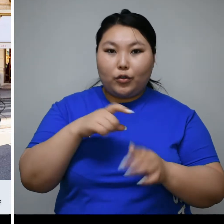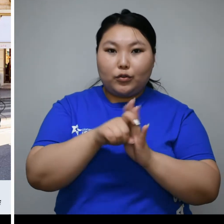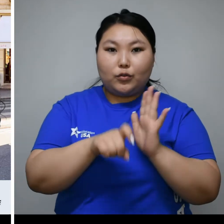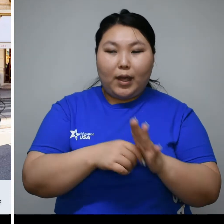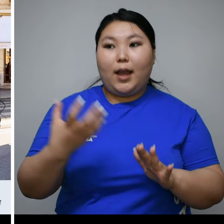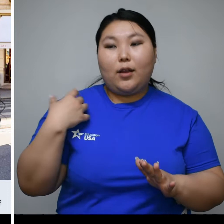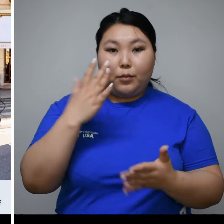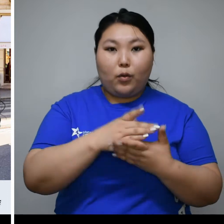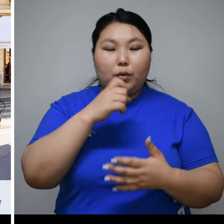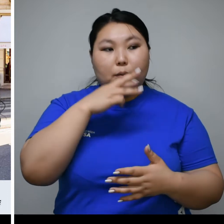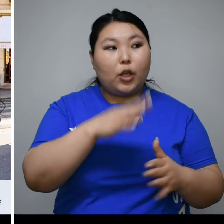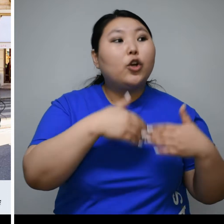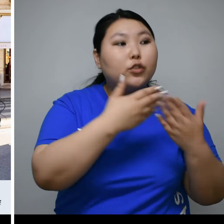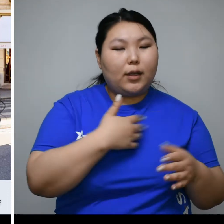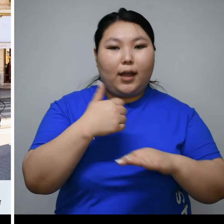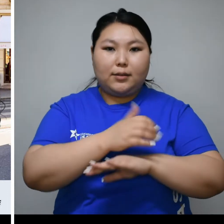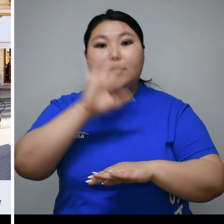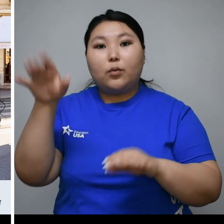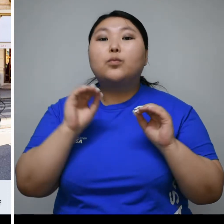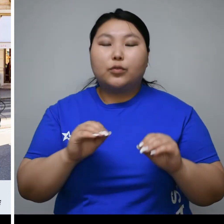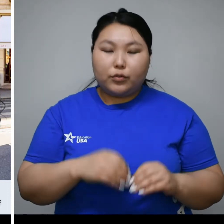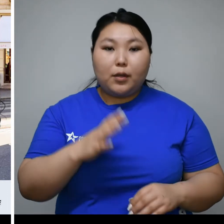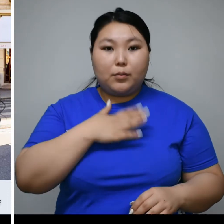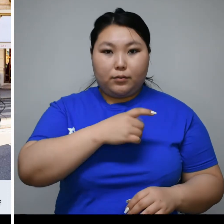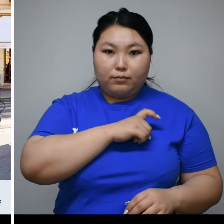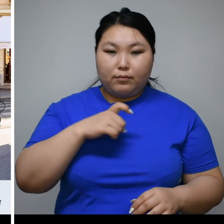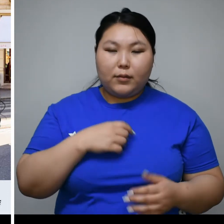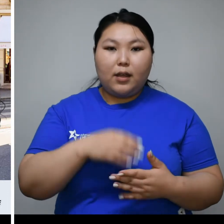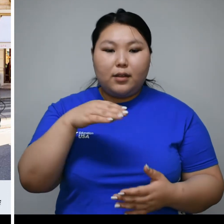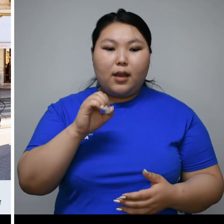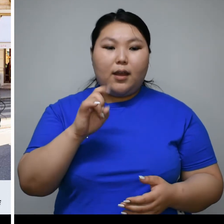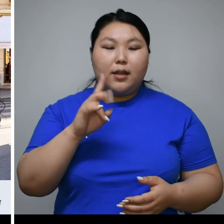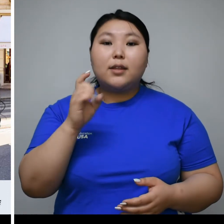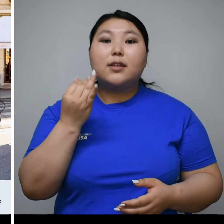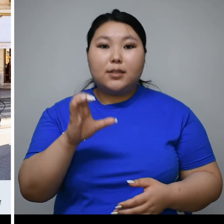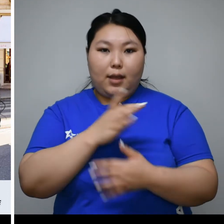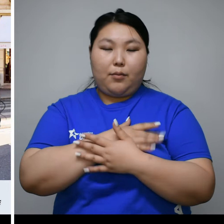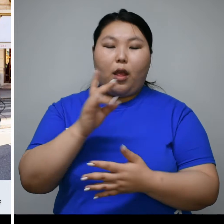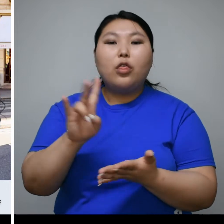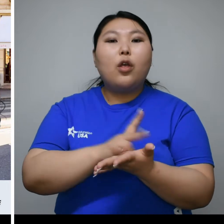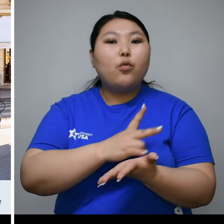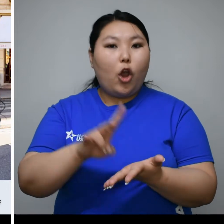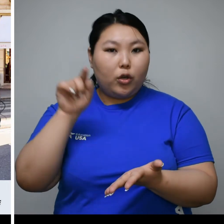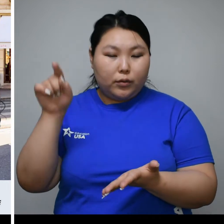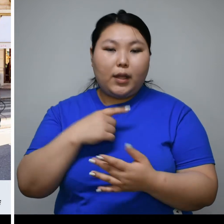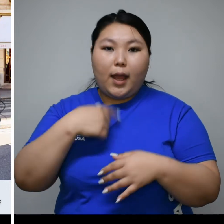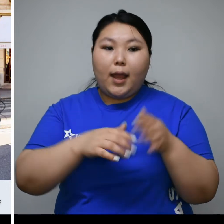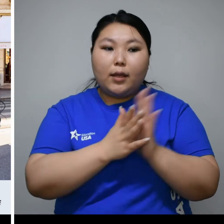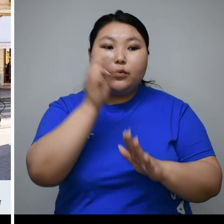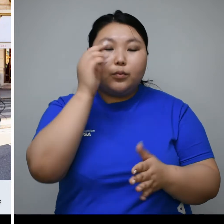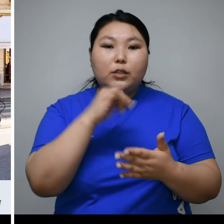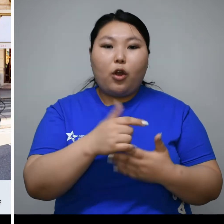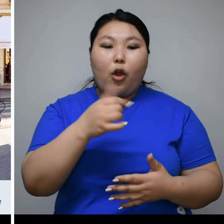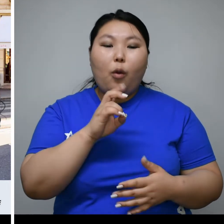өөрийн хөтөлбөрийн хариуцж байгаа хүндээ мэддэгдээд аялж болдог байгаа. Миний хувьд болохоор Thanksgiving-ийн амралтаар Нью-Йорк руу хамт сурж